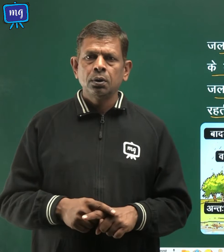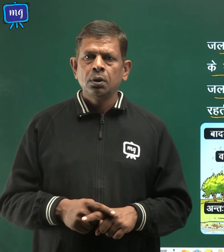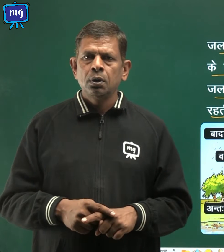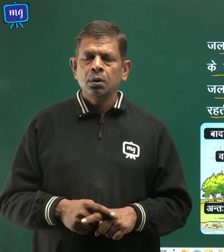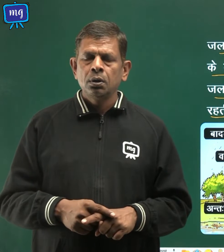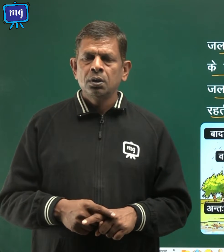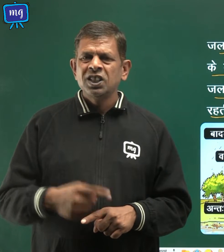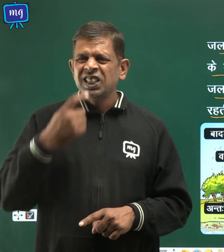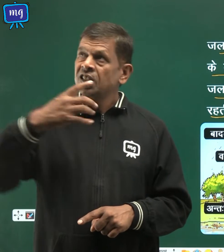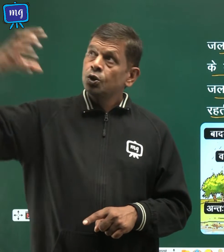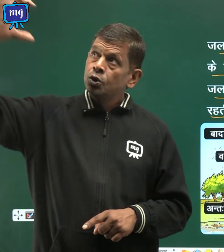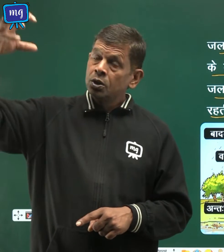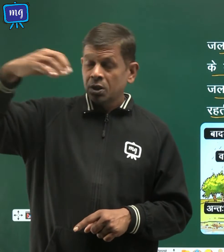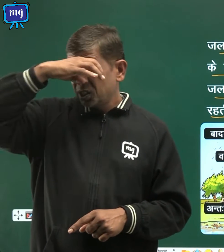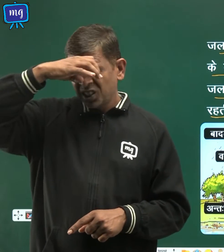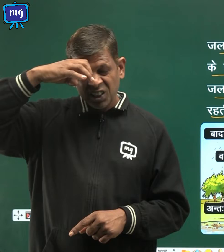सूर्य की गर्मी द्वारा